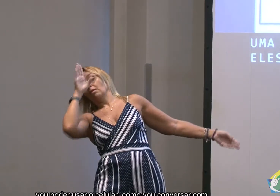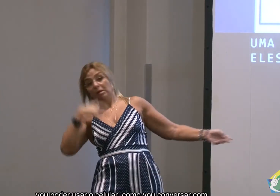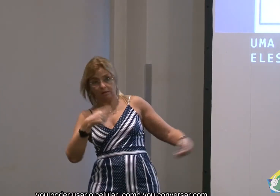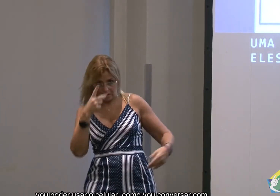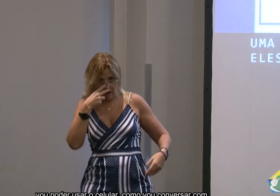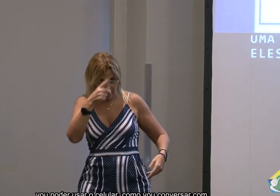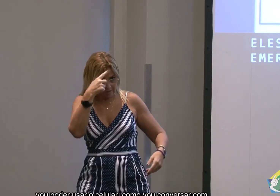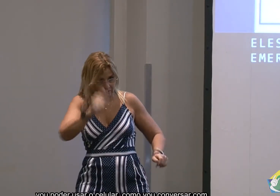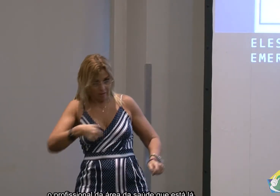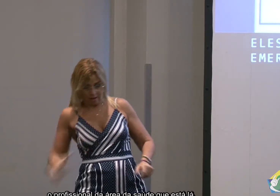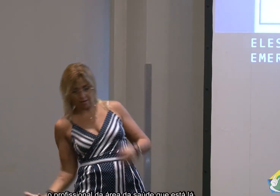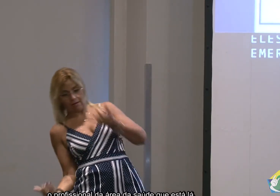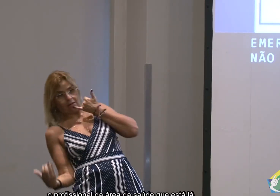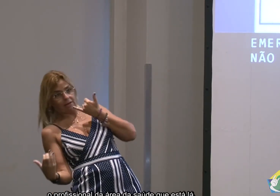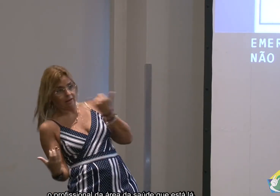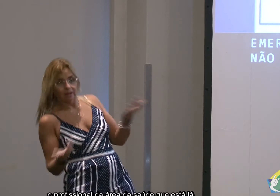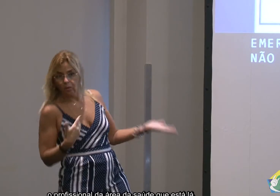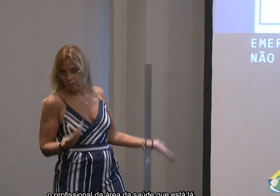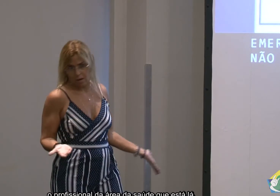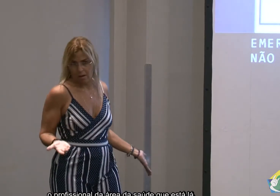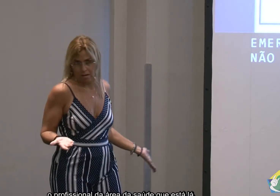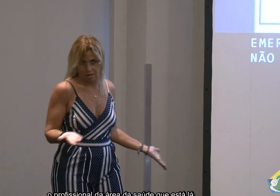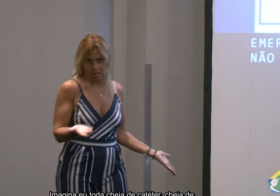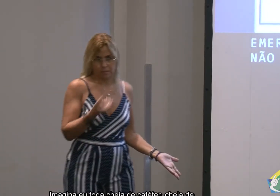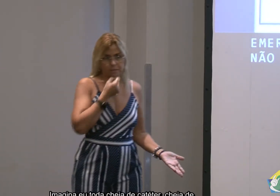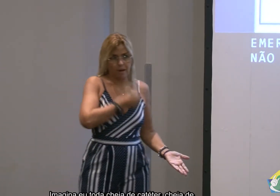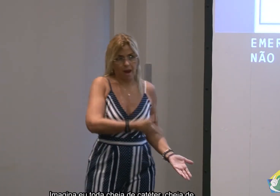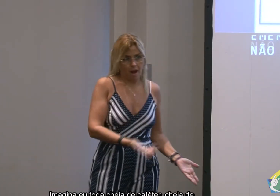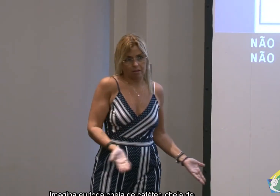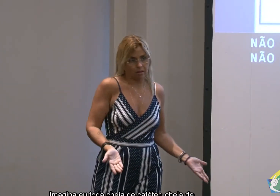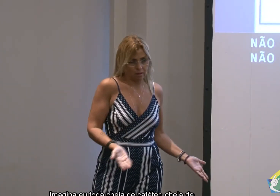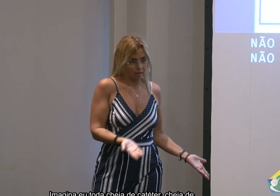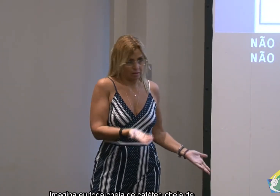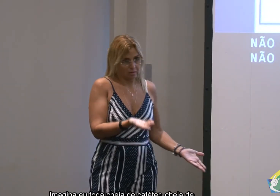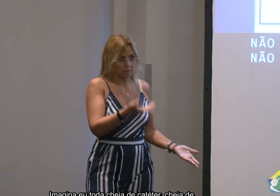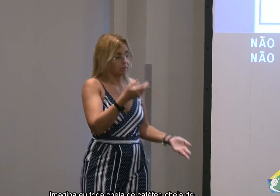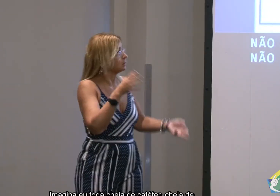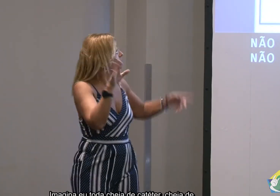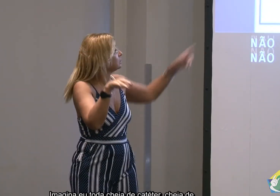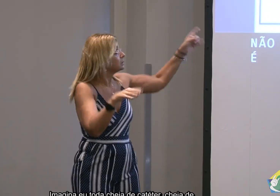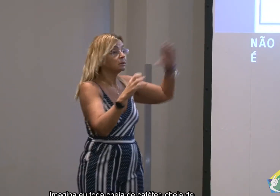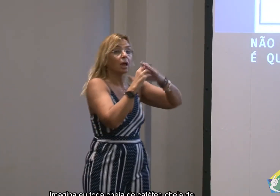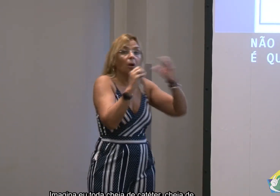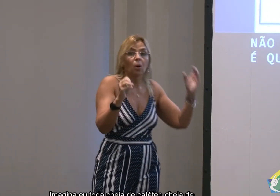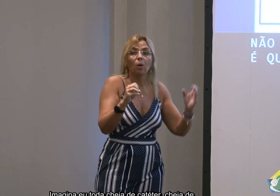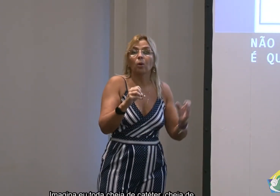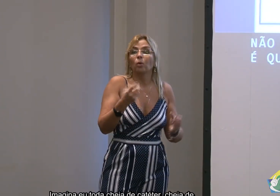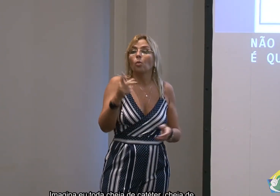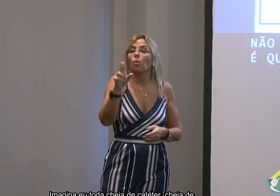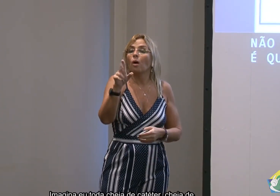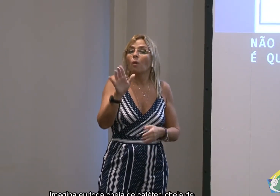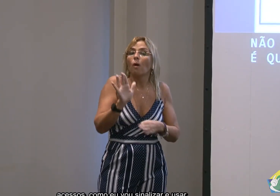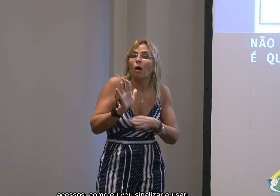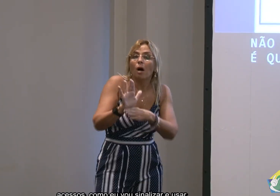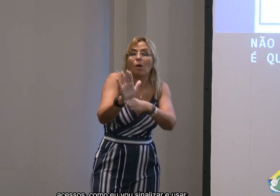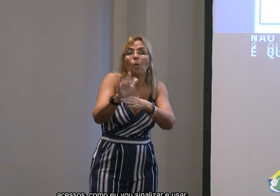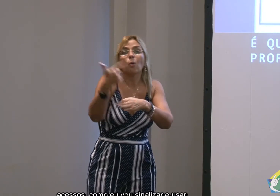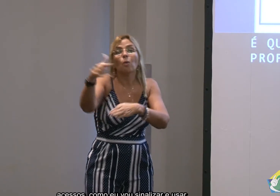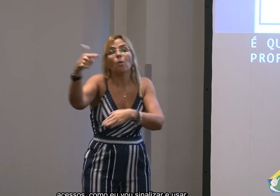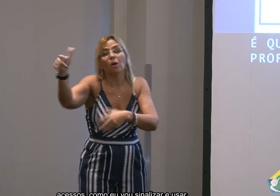eu vou conversar com o profissional da área da saúde que está lá? Imagina eu toda cheia de cateter, cheia dos acessos, como